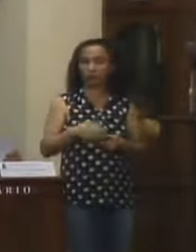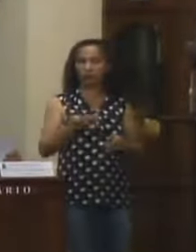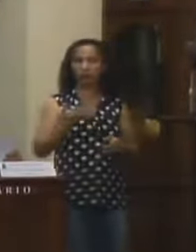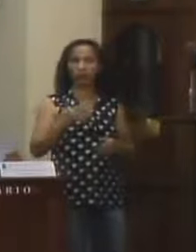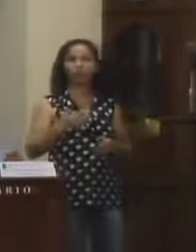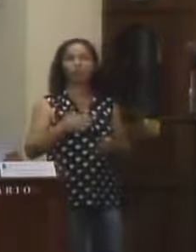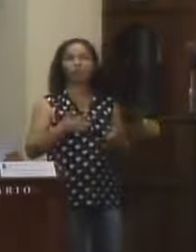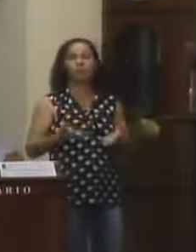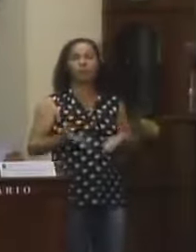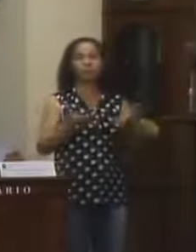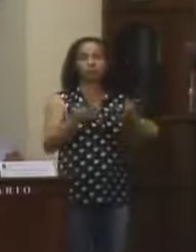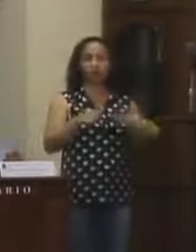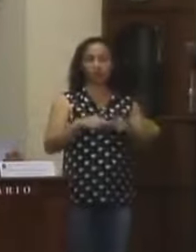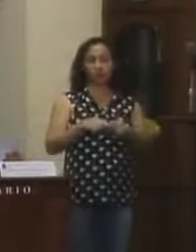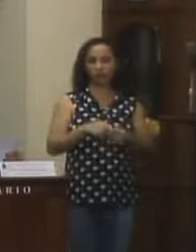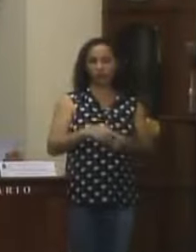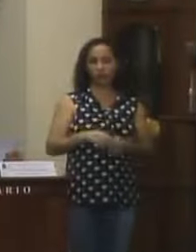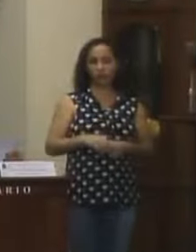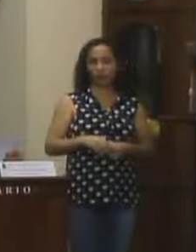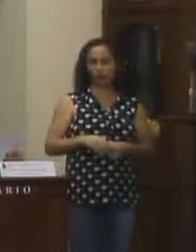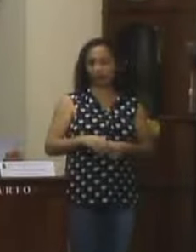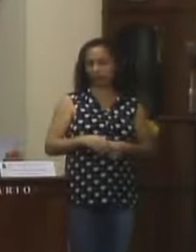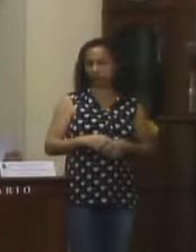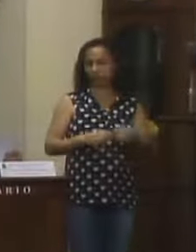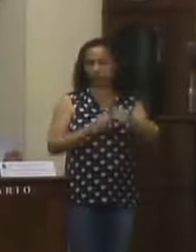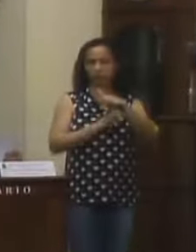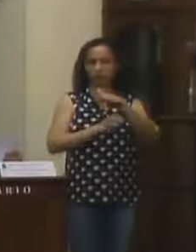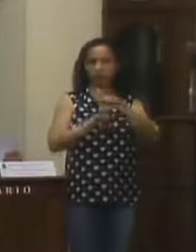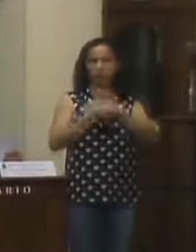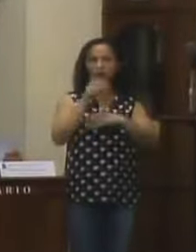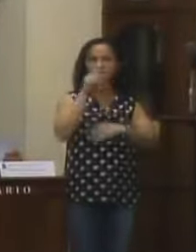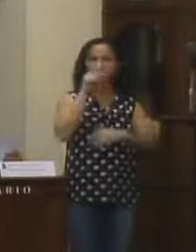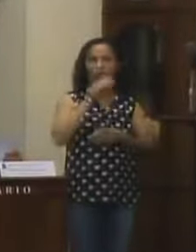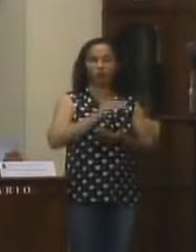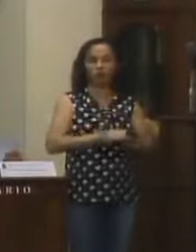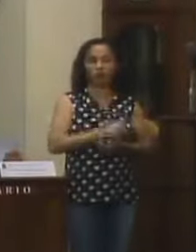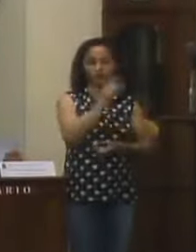o envio do presente requerimento à permissionária SEDAI, na figura do seu